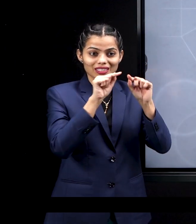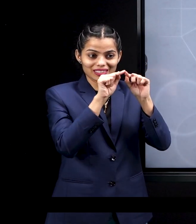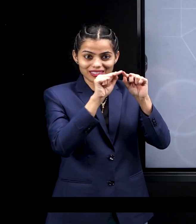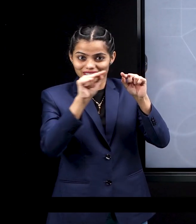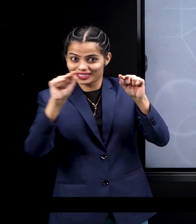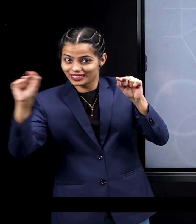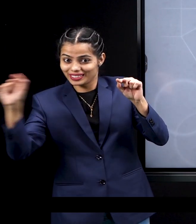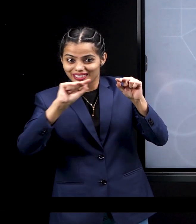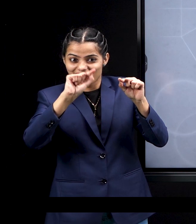மிகை நிரப்பு கோணம்.